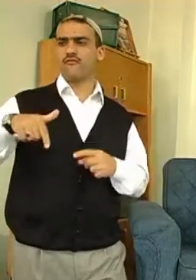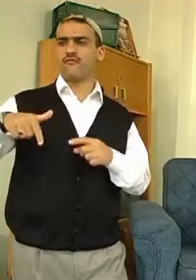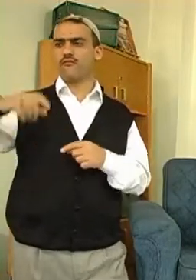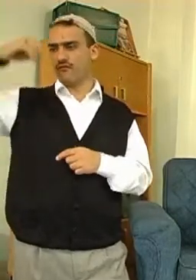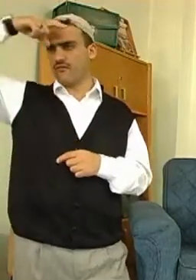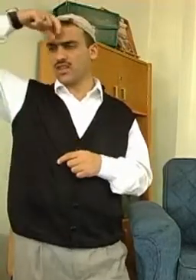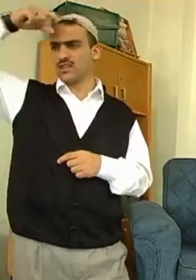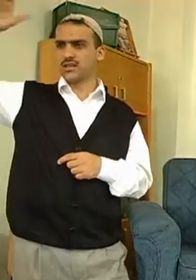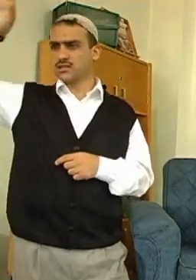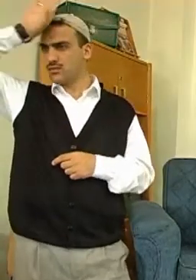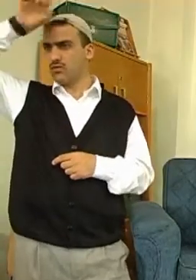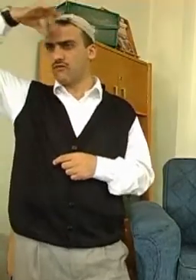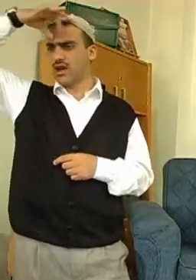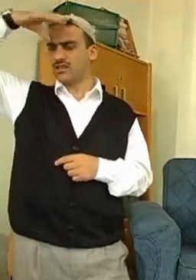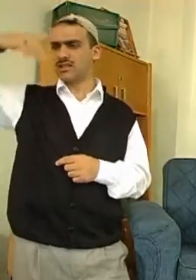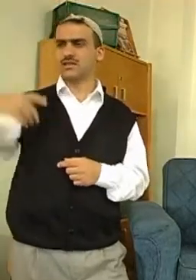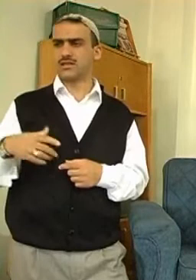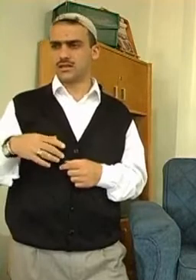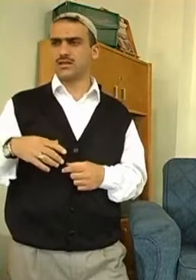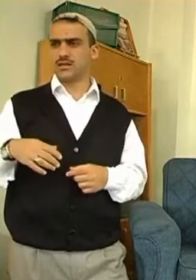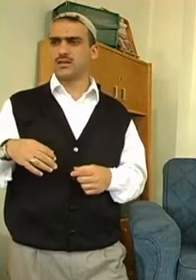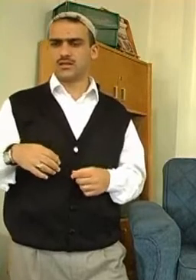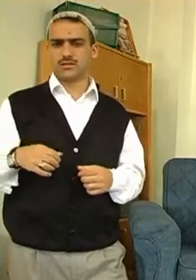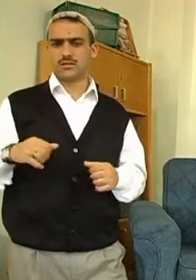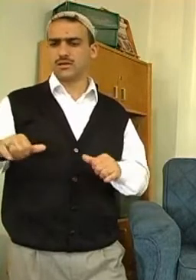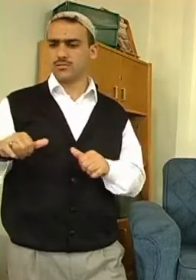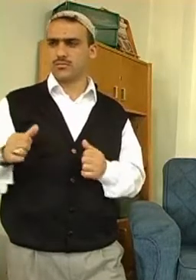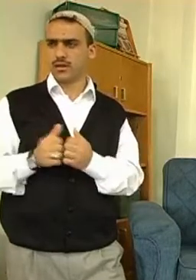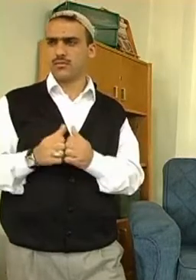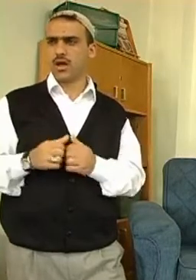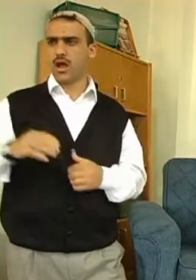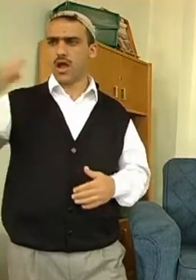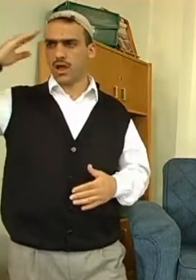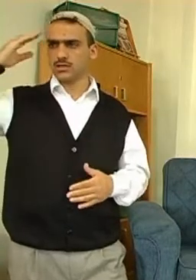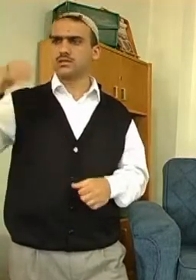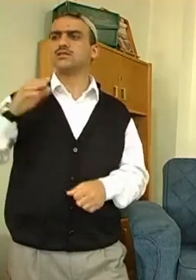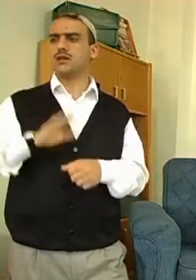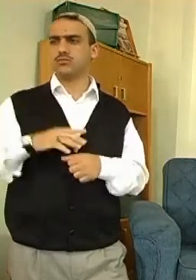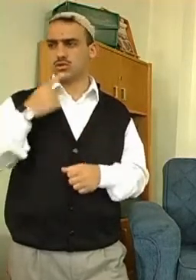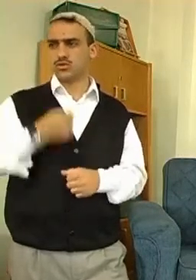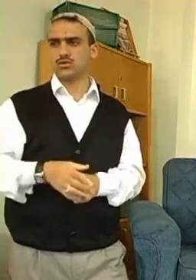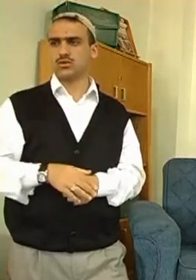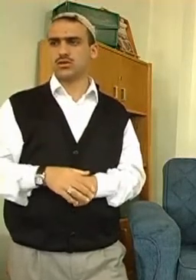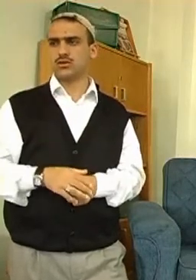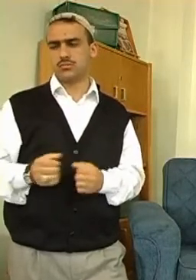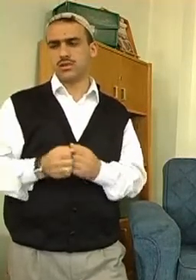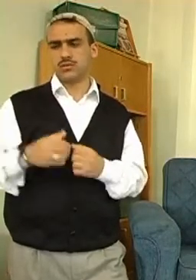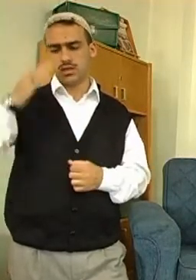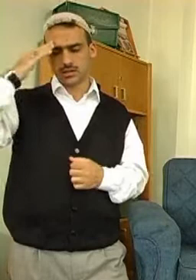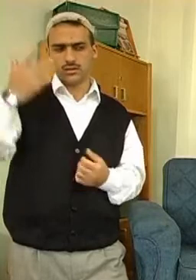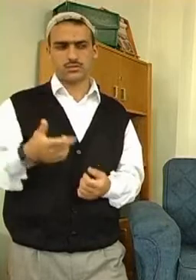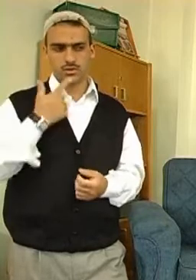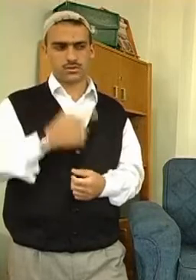Dedem diyor Sultan Abdülhamid'in yanında askerlik yapmış. Görüşmüş ya, yok hiç görüşmemişler. Ama onun kışlasında. Bir de